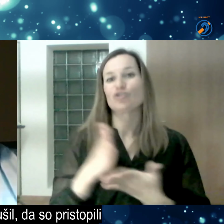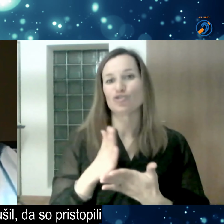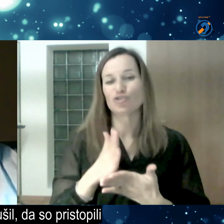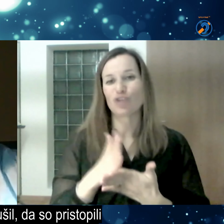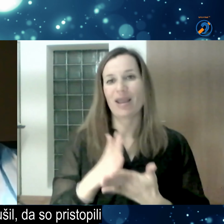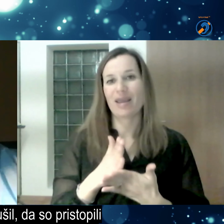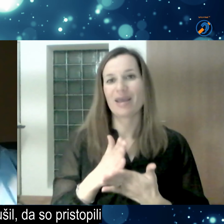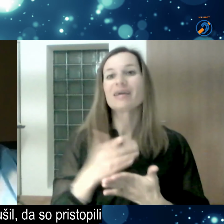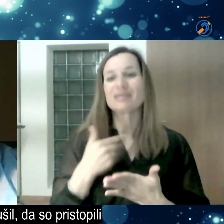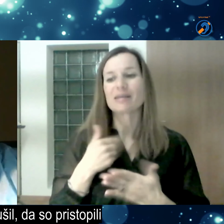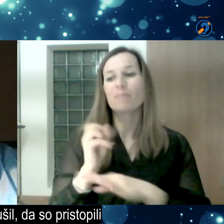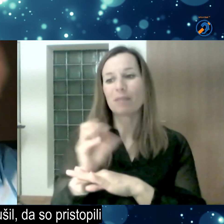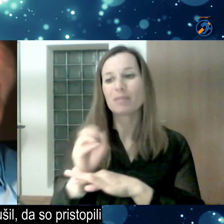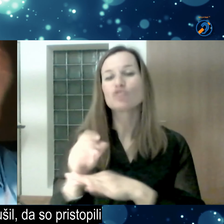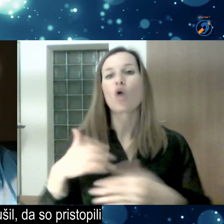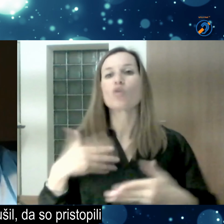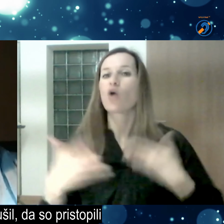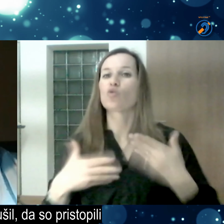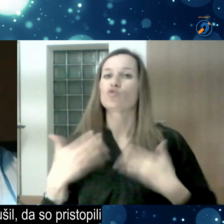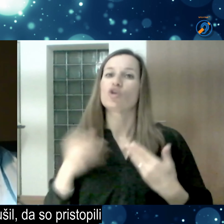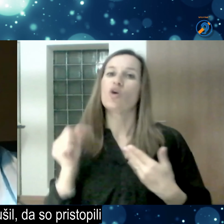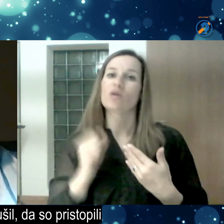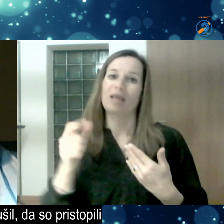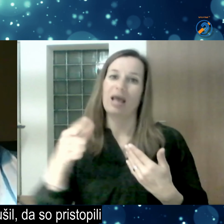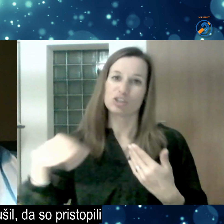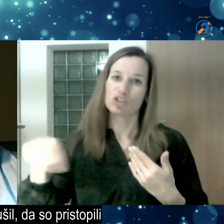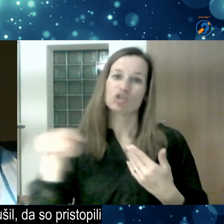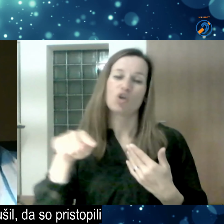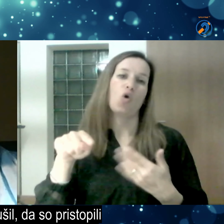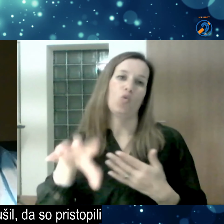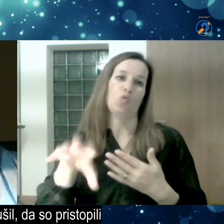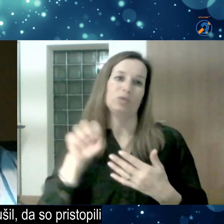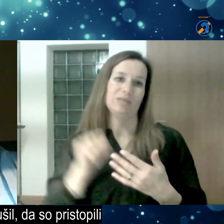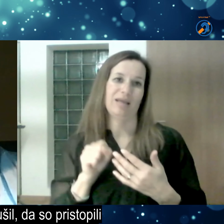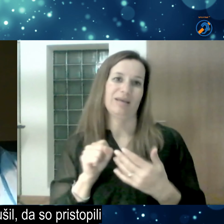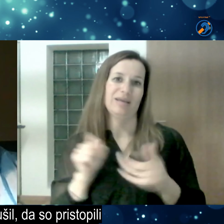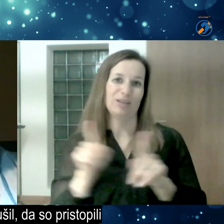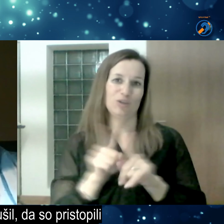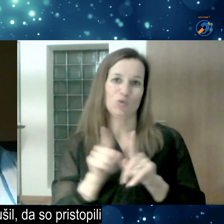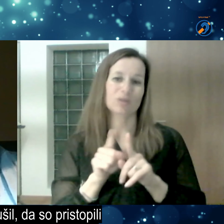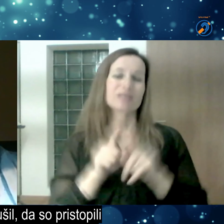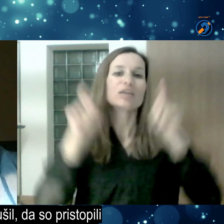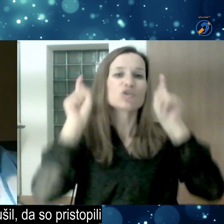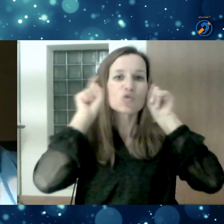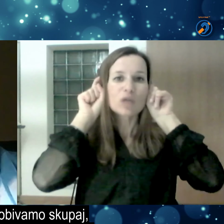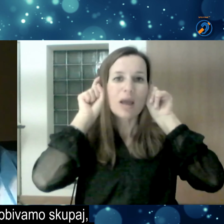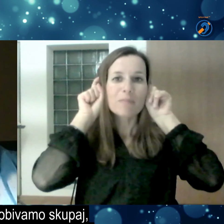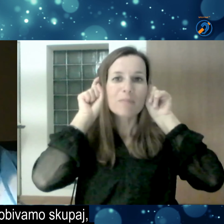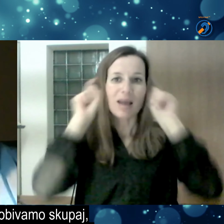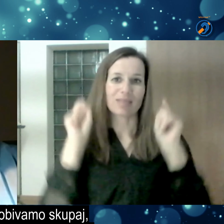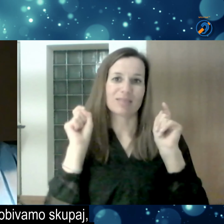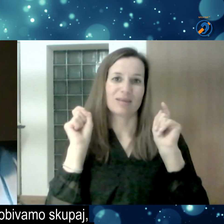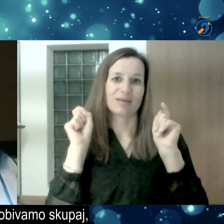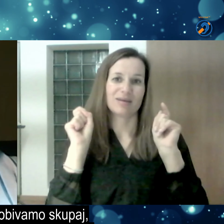sem jih navdušil tudi, da so pristopili k sprejemu slušnega aparata in da